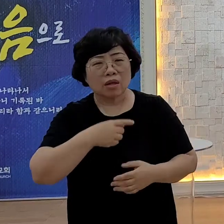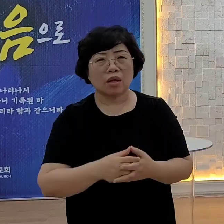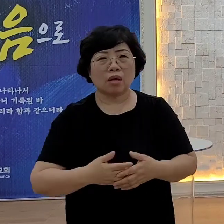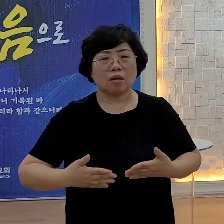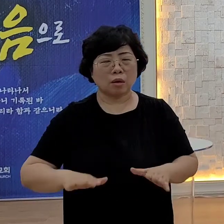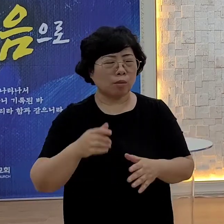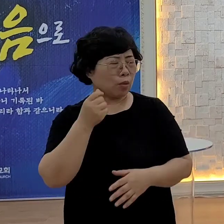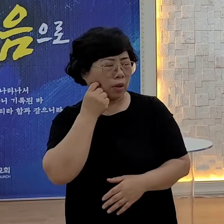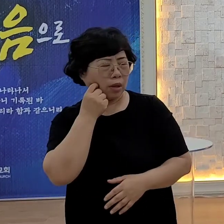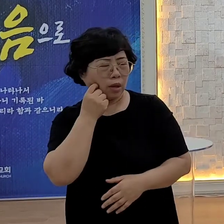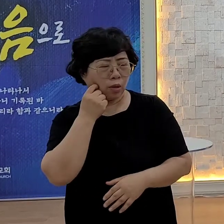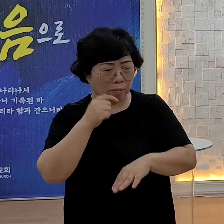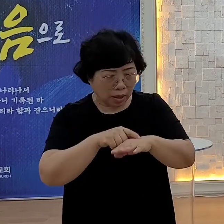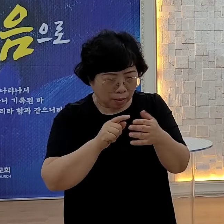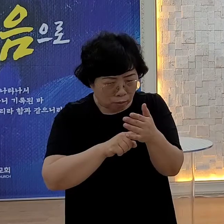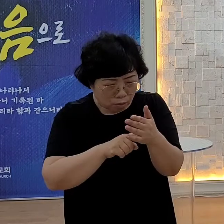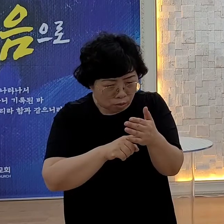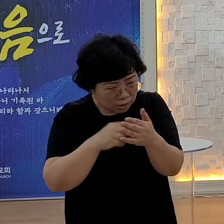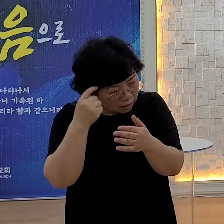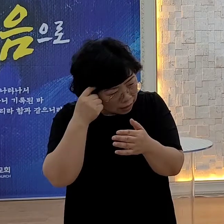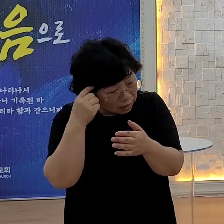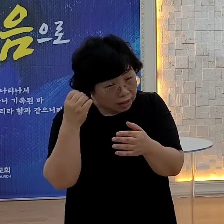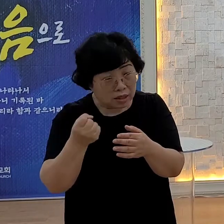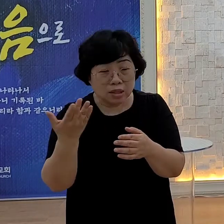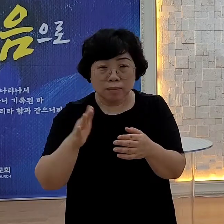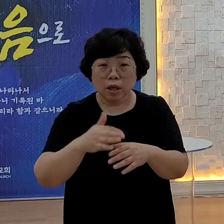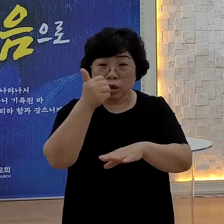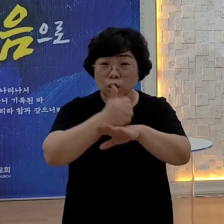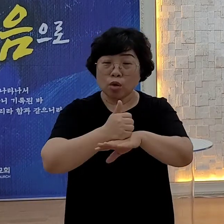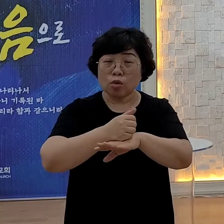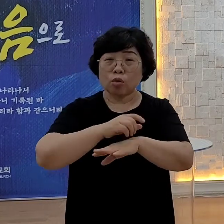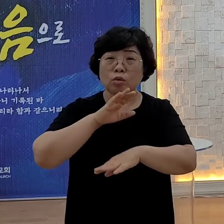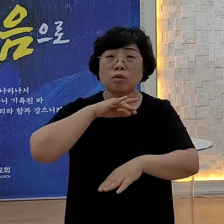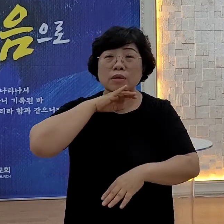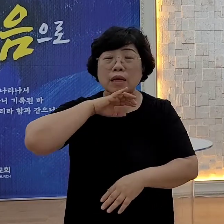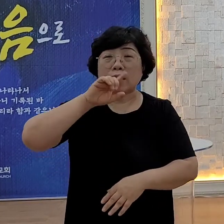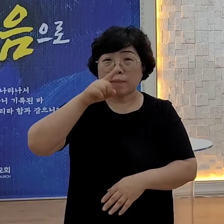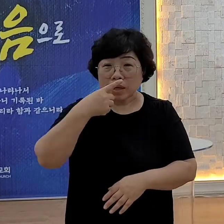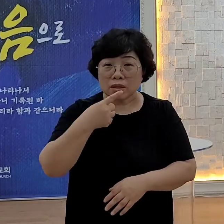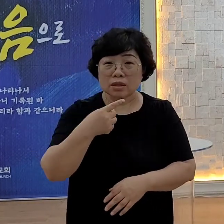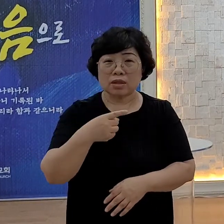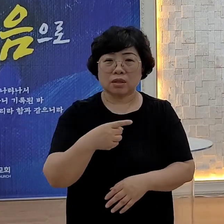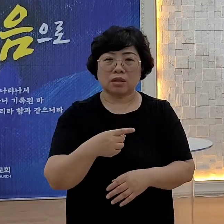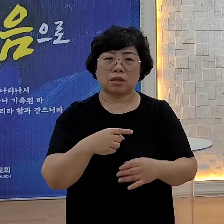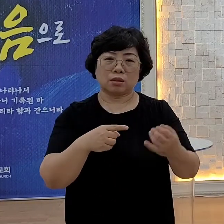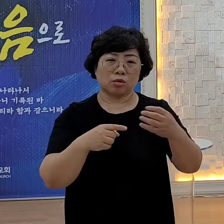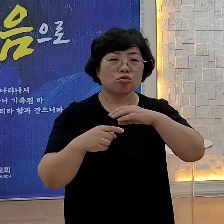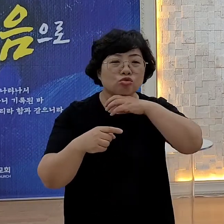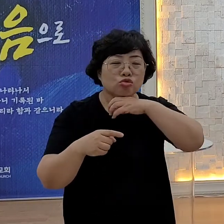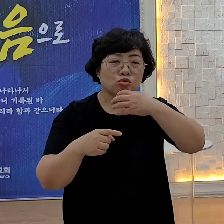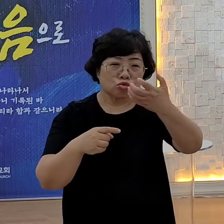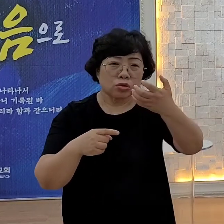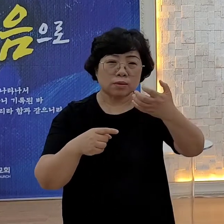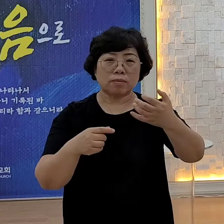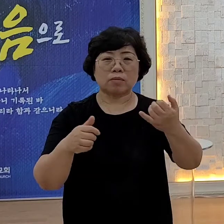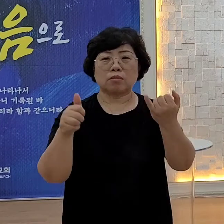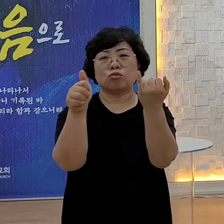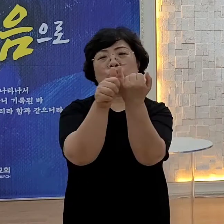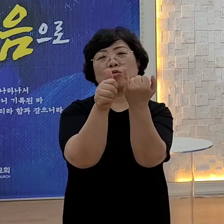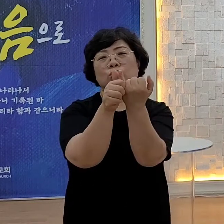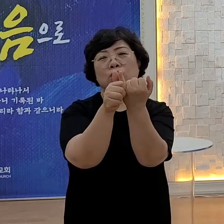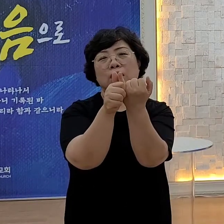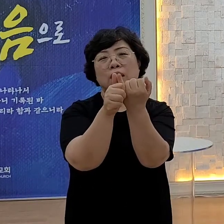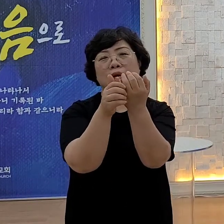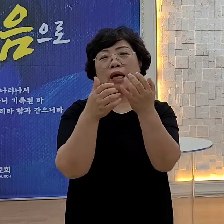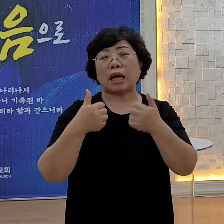그럴 때가 있을 때 있잖아요. 그런데 결국은 100세의 할아버지와 90세의 할머니가 이 아들을 낳아서 지금 저를